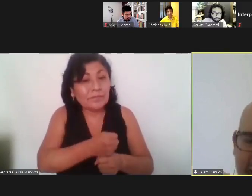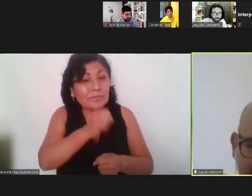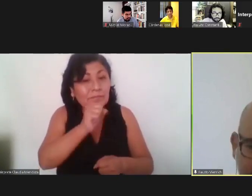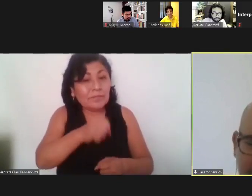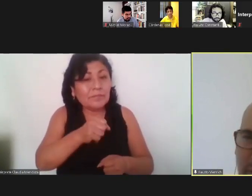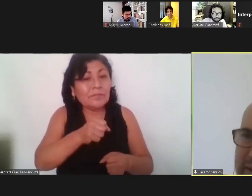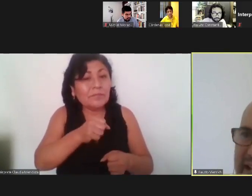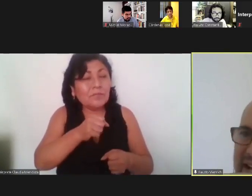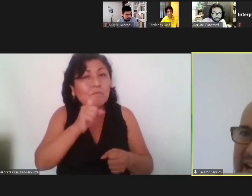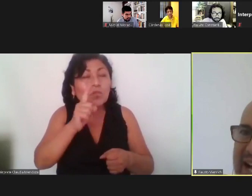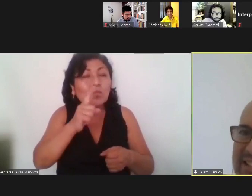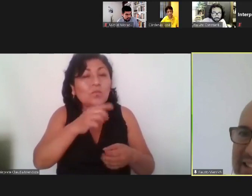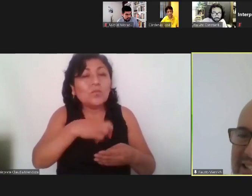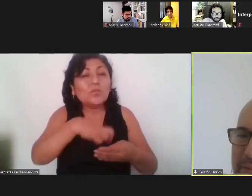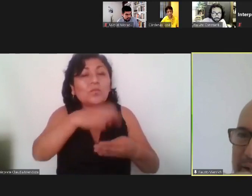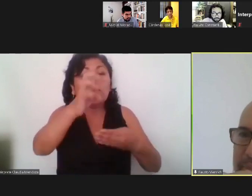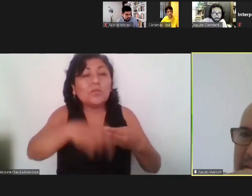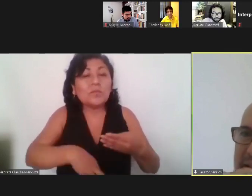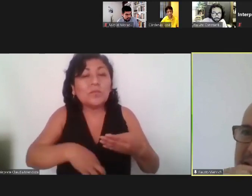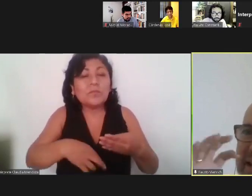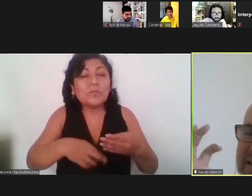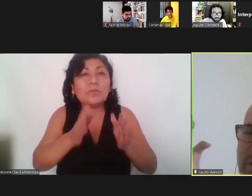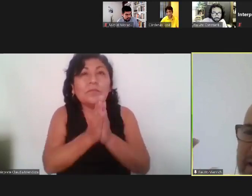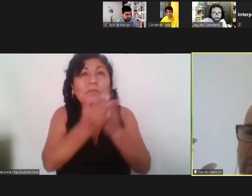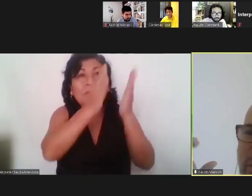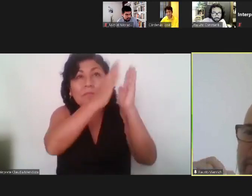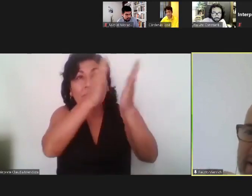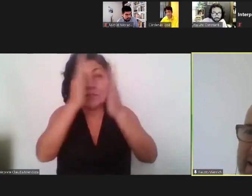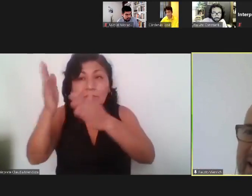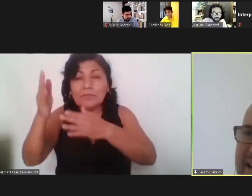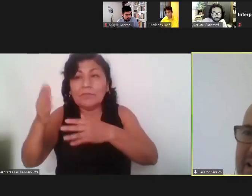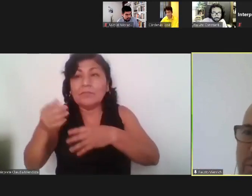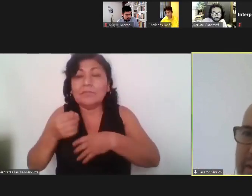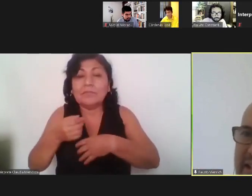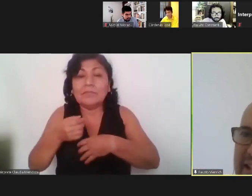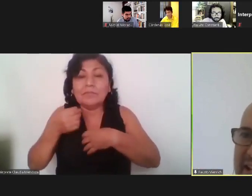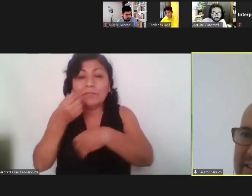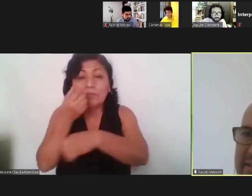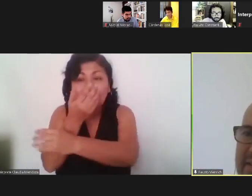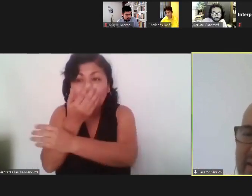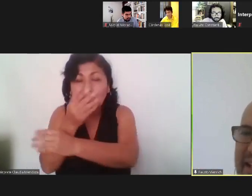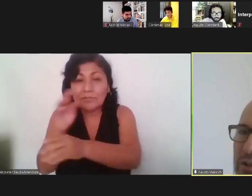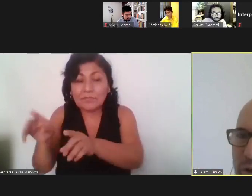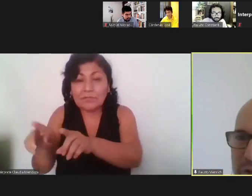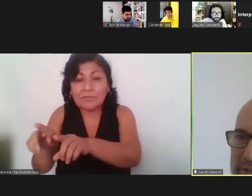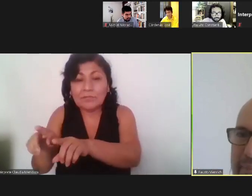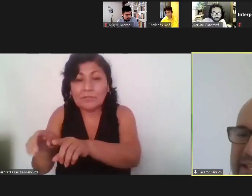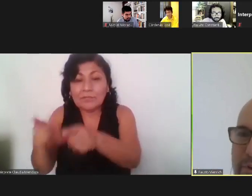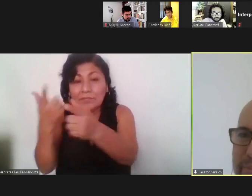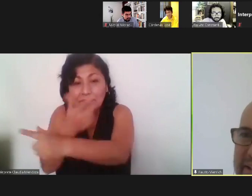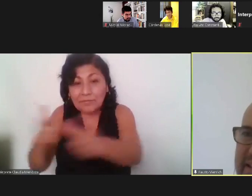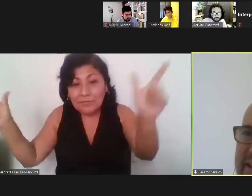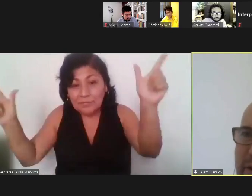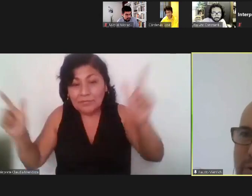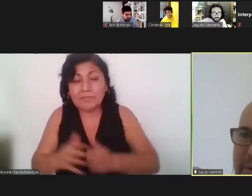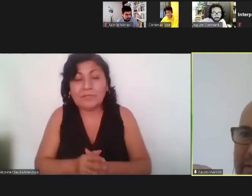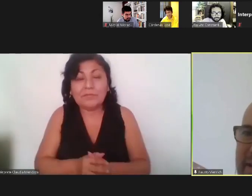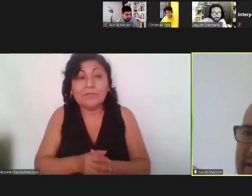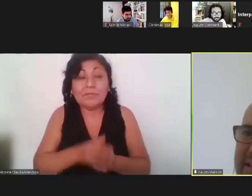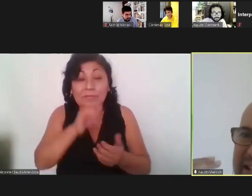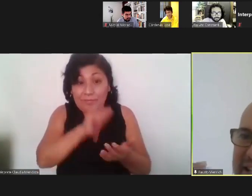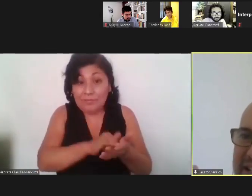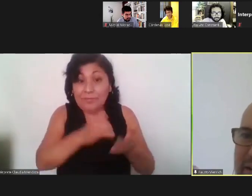llama Biblioteca Accesible, que son que todos los materiales o guías en todos los temas de competencia